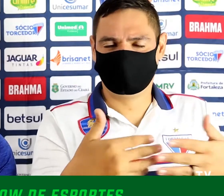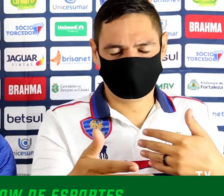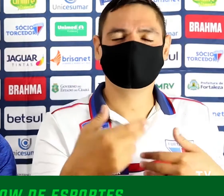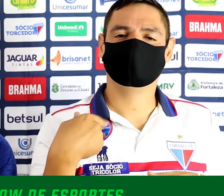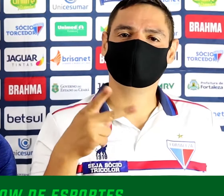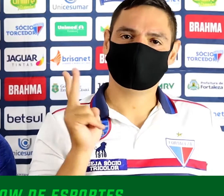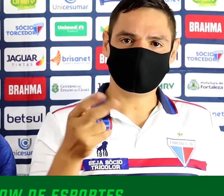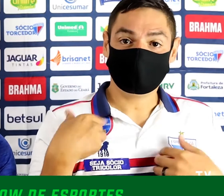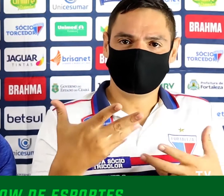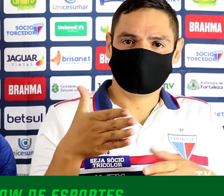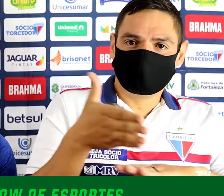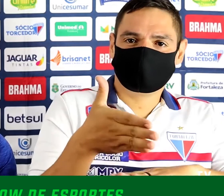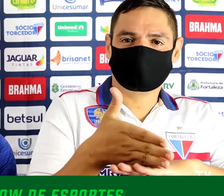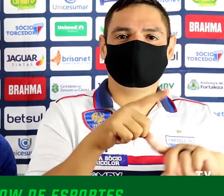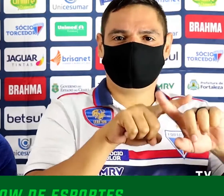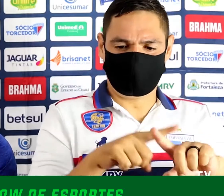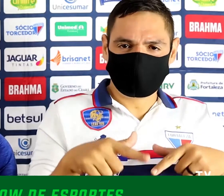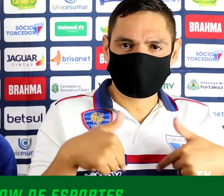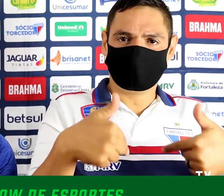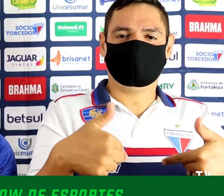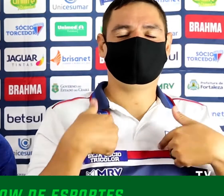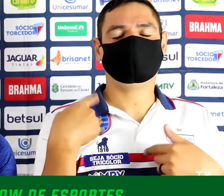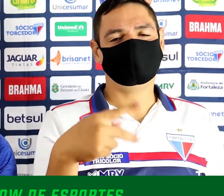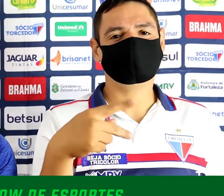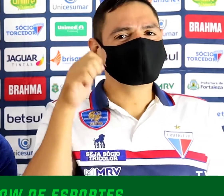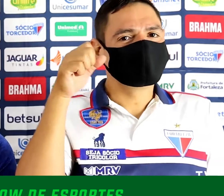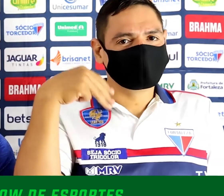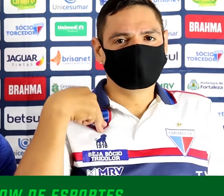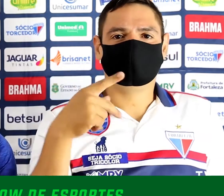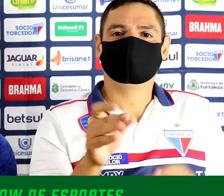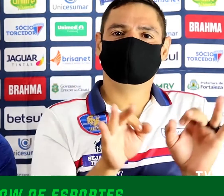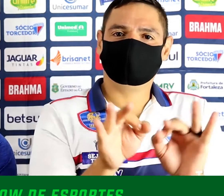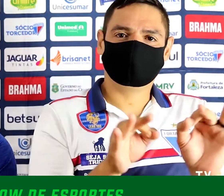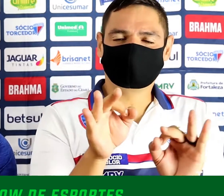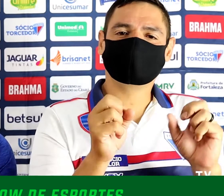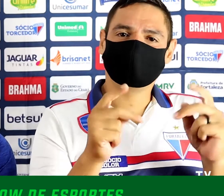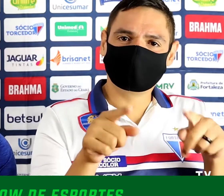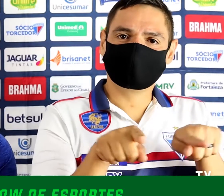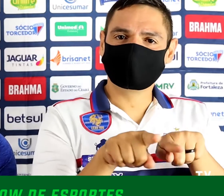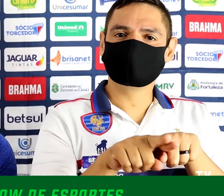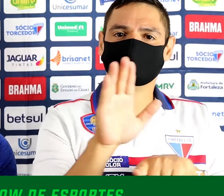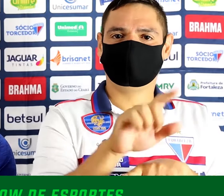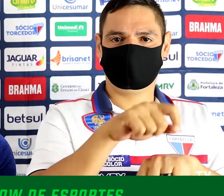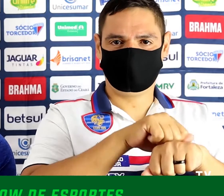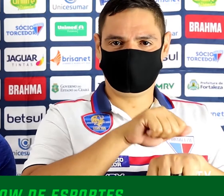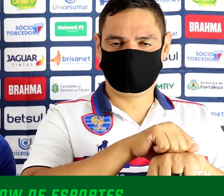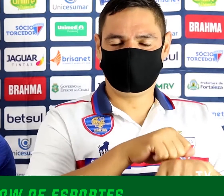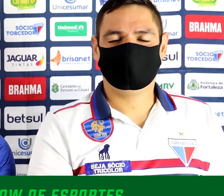estar dentro de campo, sempre estar dando o meu máximo, então isso é com o professor, onde ele me colocar, eu vou fazer de tudo para estar ajudando o